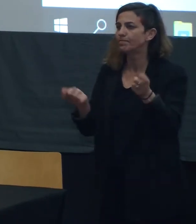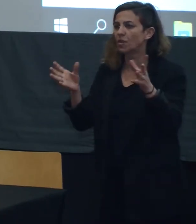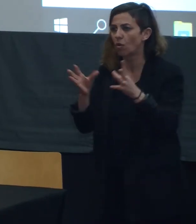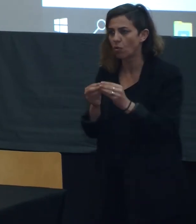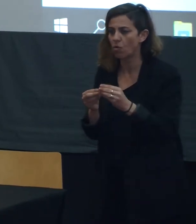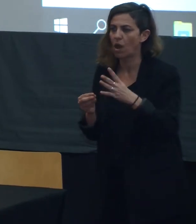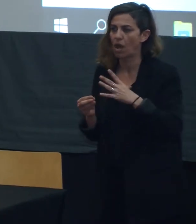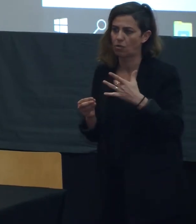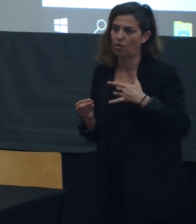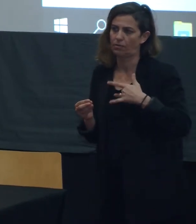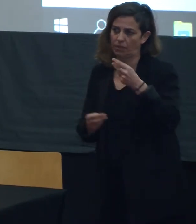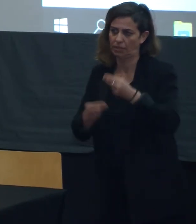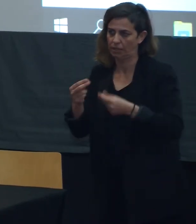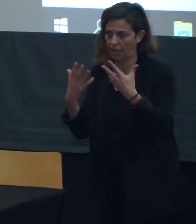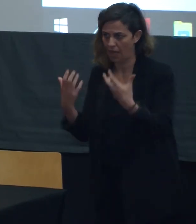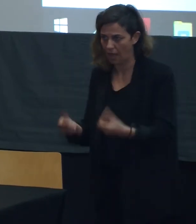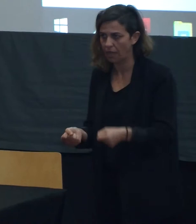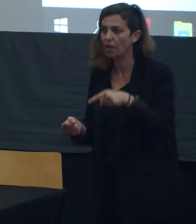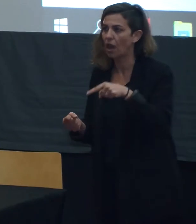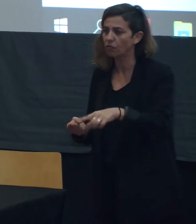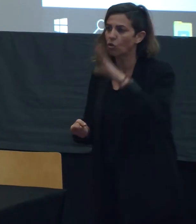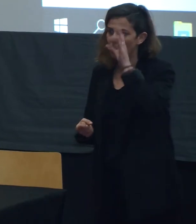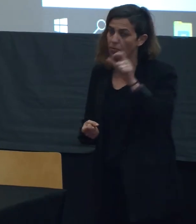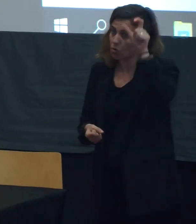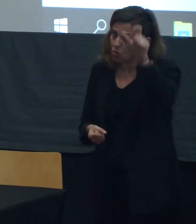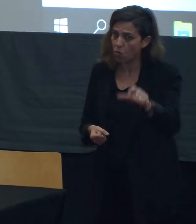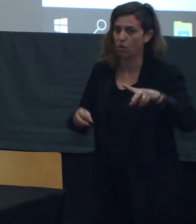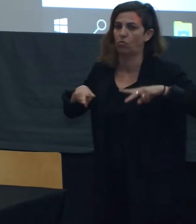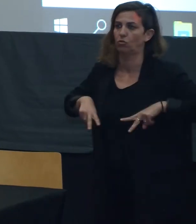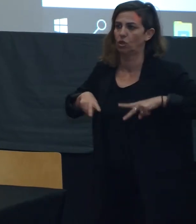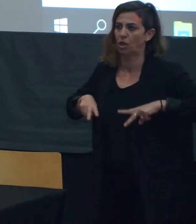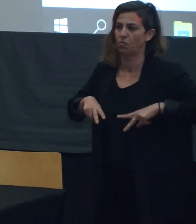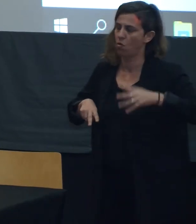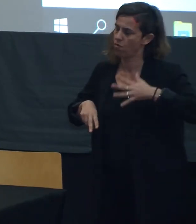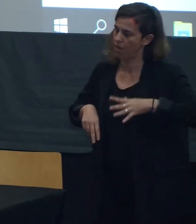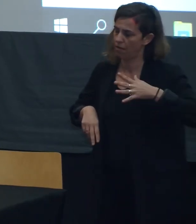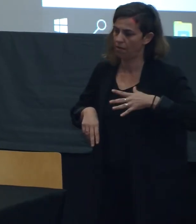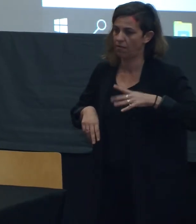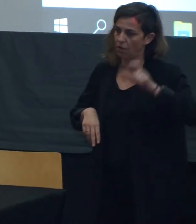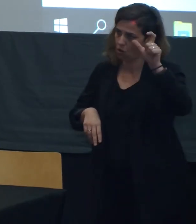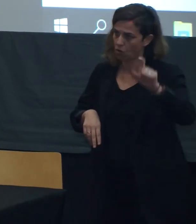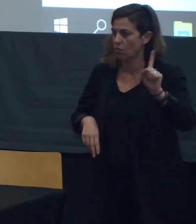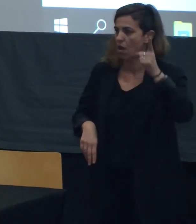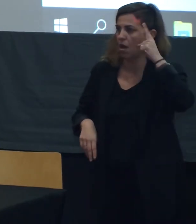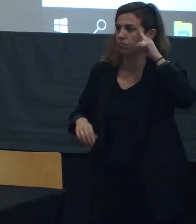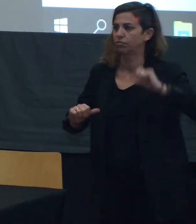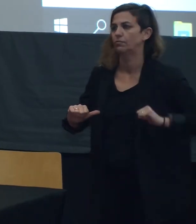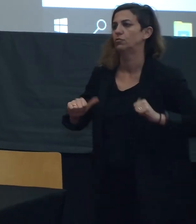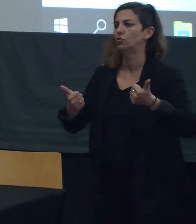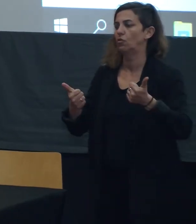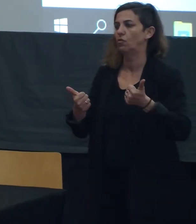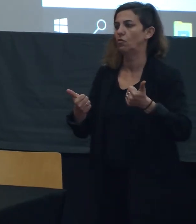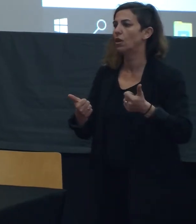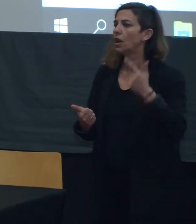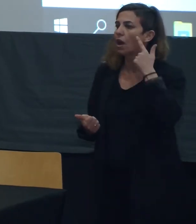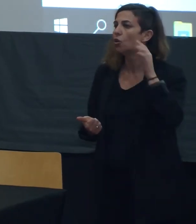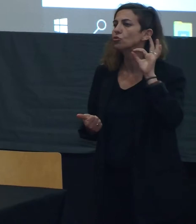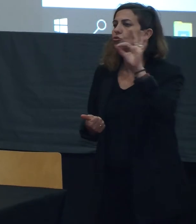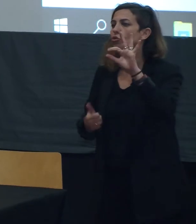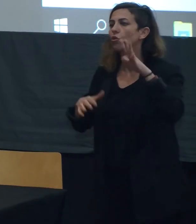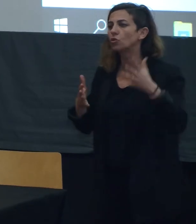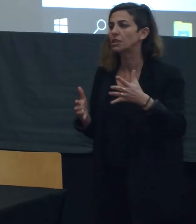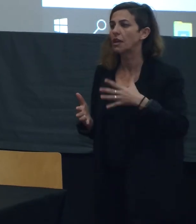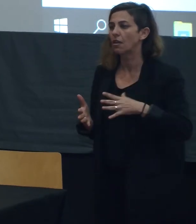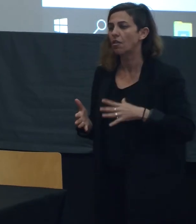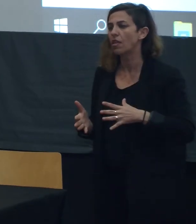αποκλειστικά στη ψυχική νόσο υπήρξε επιθυμία του ιδίου του Υπουργού Επικρατείας κ. Βερναρδάκη, ο οποίος θέλησε με αυτόν τον τρόπο να επικοινωνήσει στον